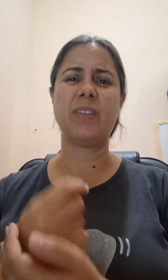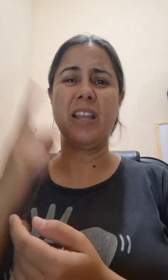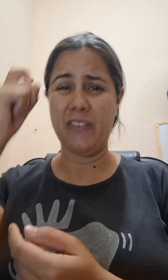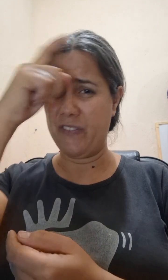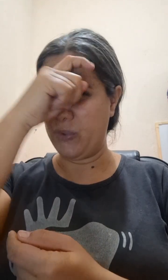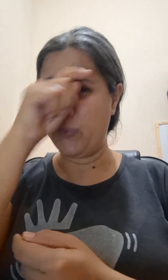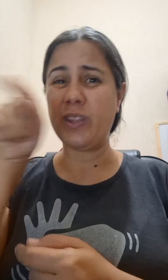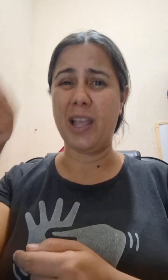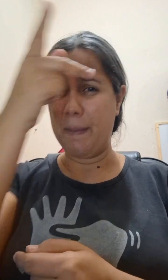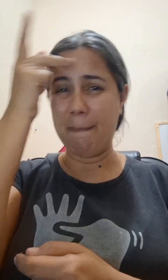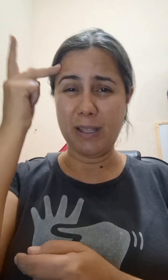tem conflitos,